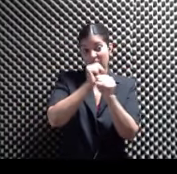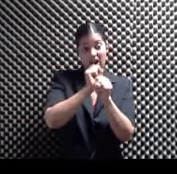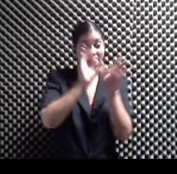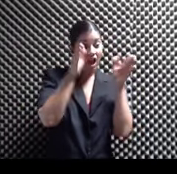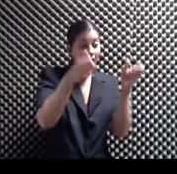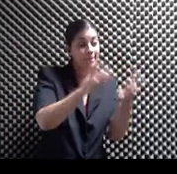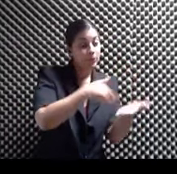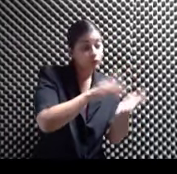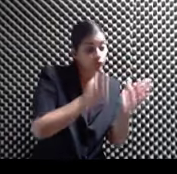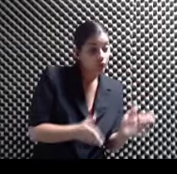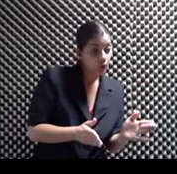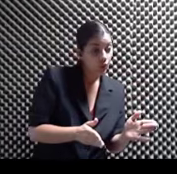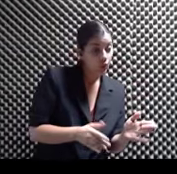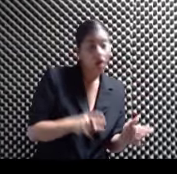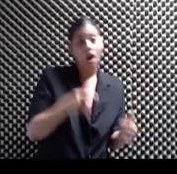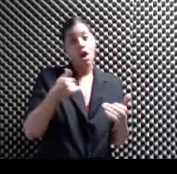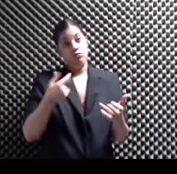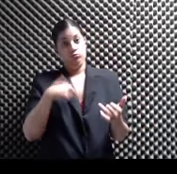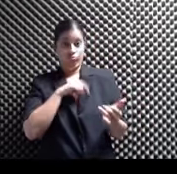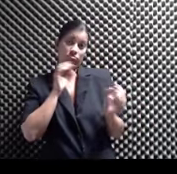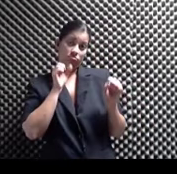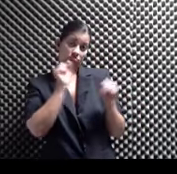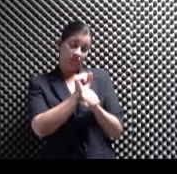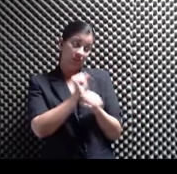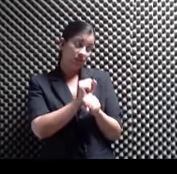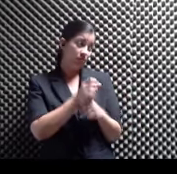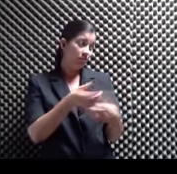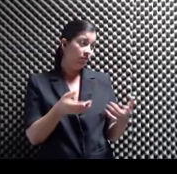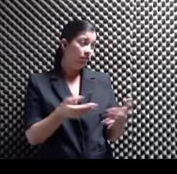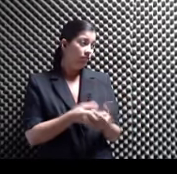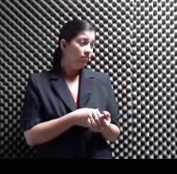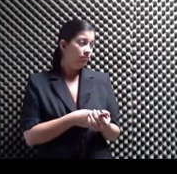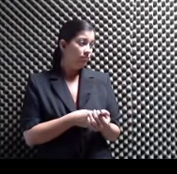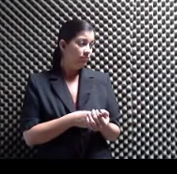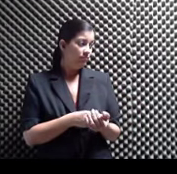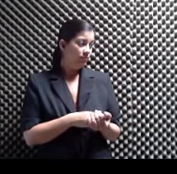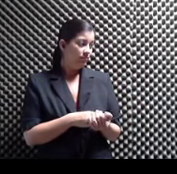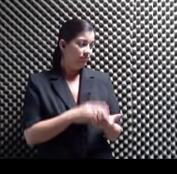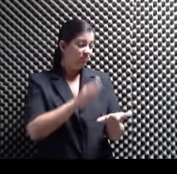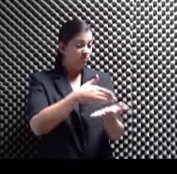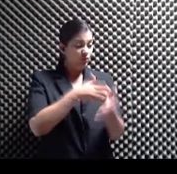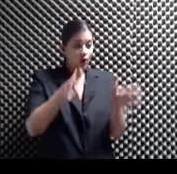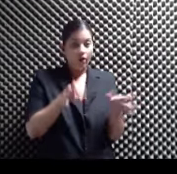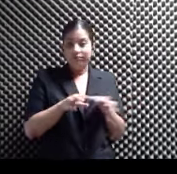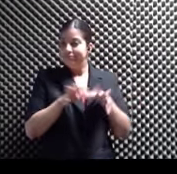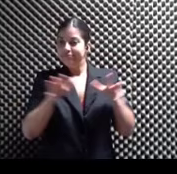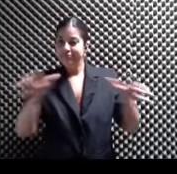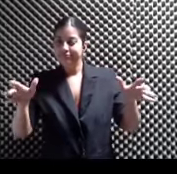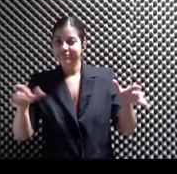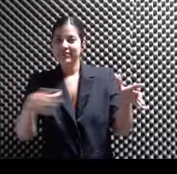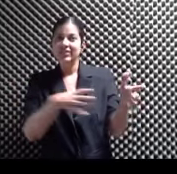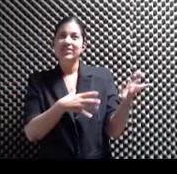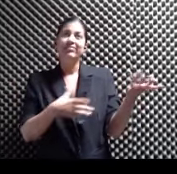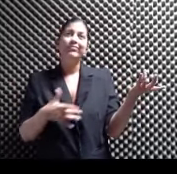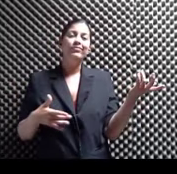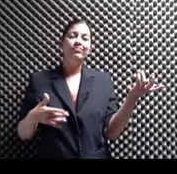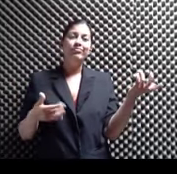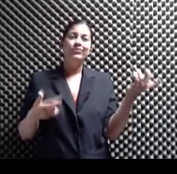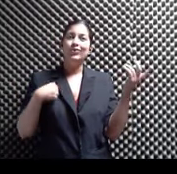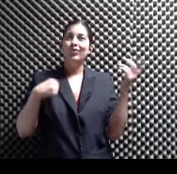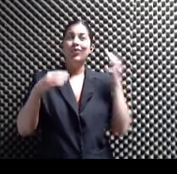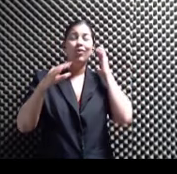ahora también estamos trabajando con músicos que están trabajando. Por ahí. Que están trabajando con instrumentos que jamás en la vida